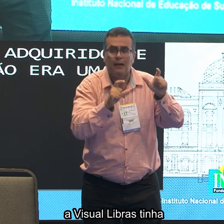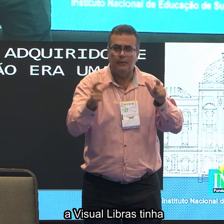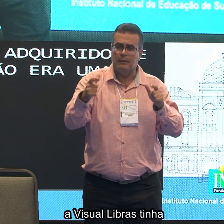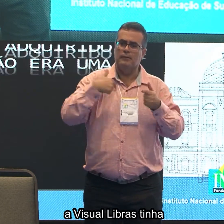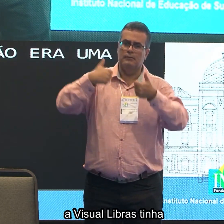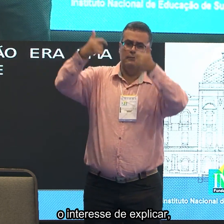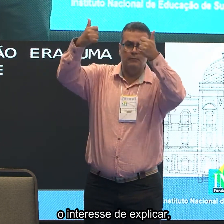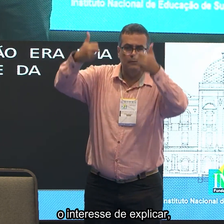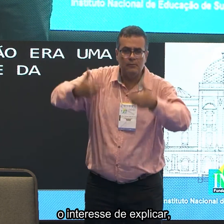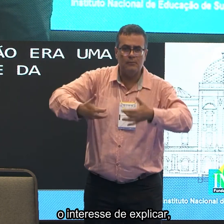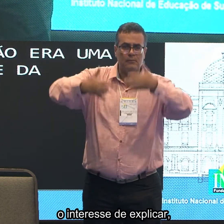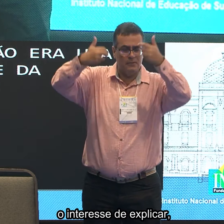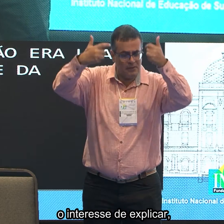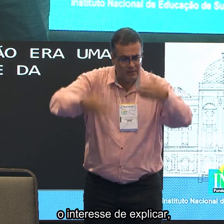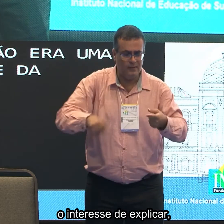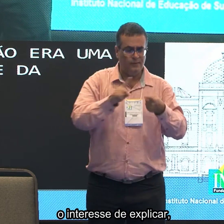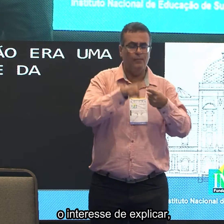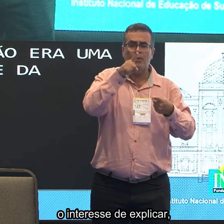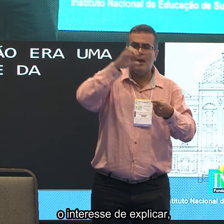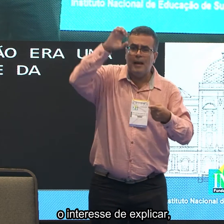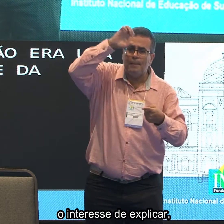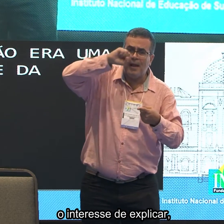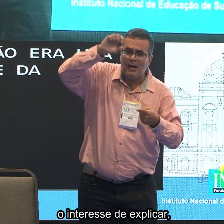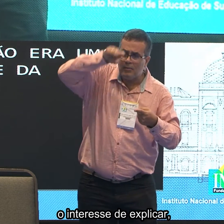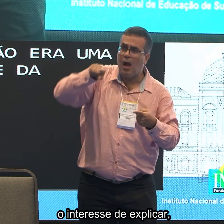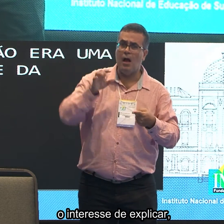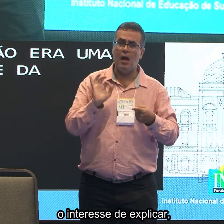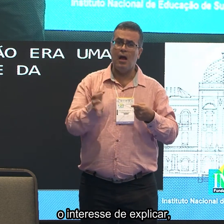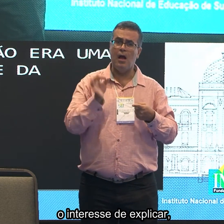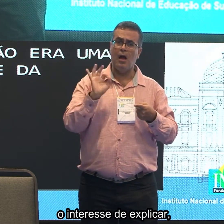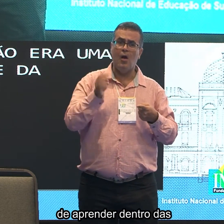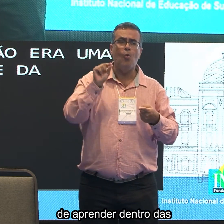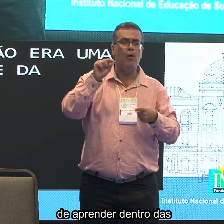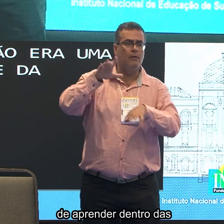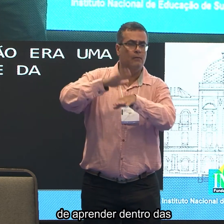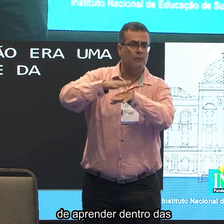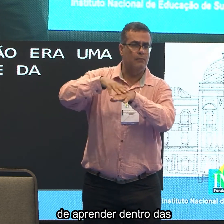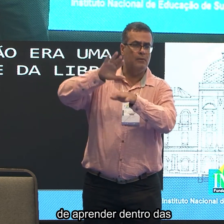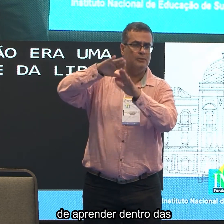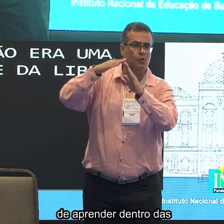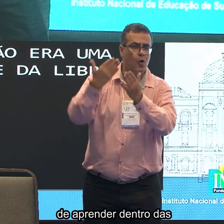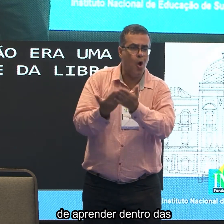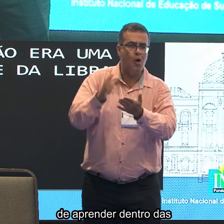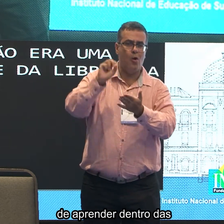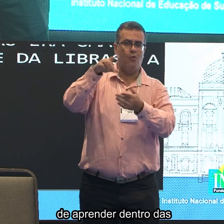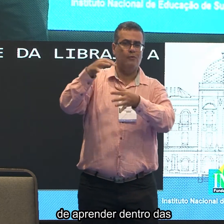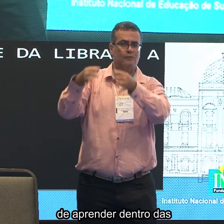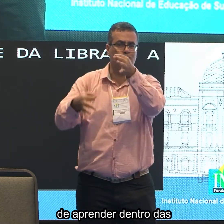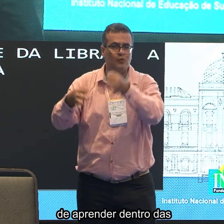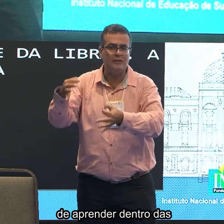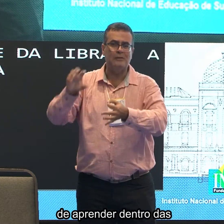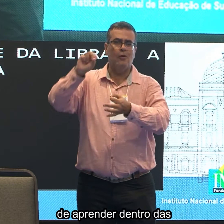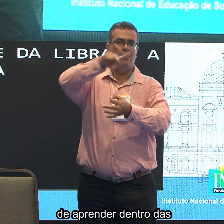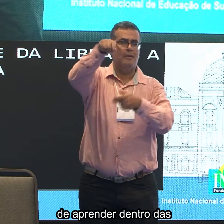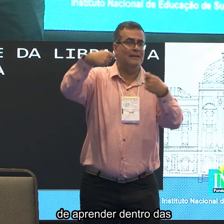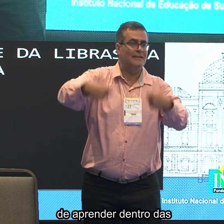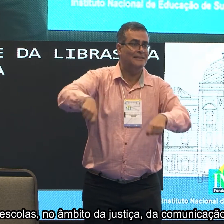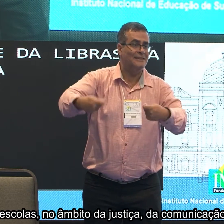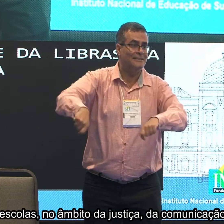ela tinha um interesse. Ela tinha um interesse de explicar, de aprender também dentro das escolas,